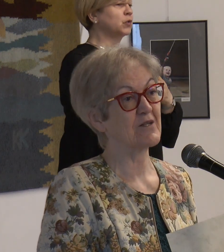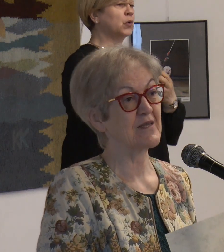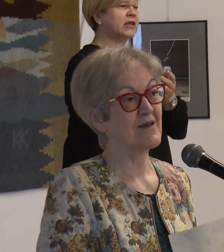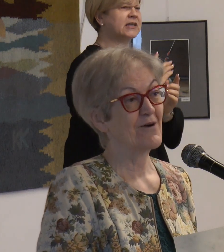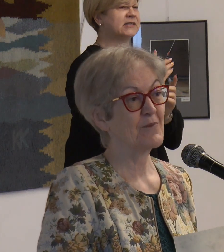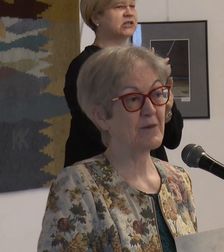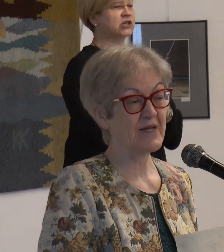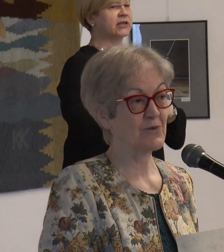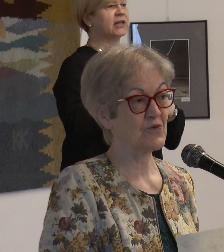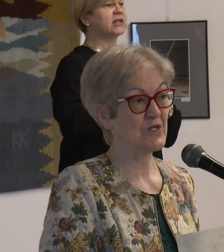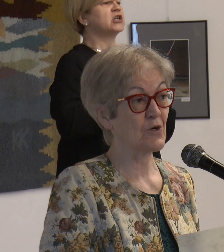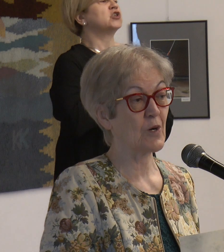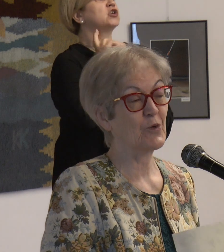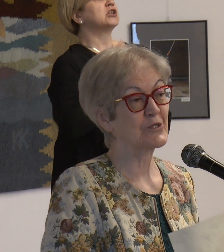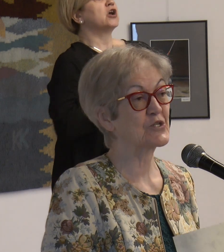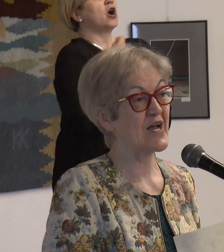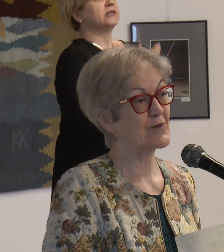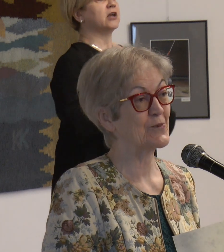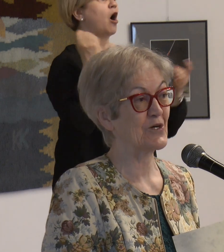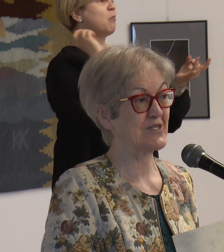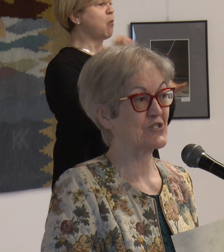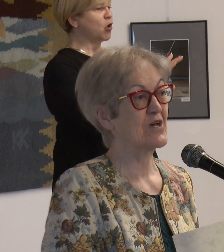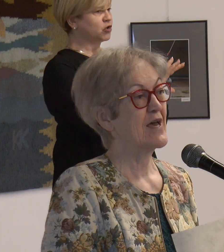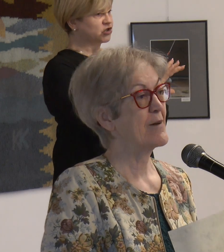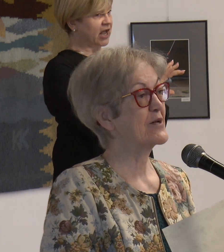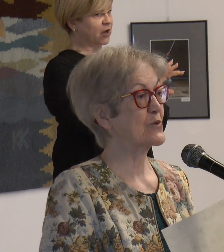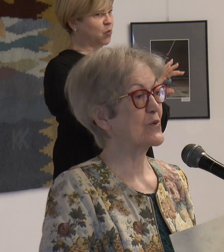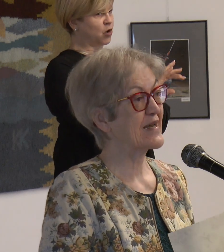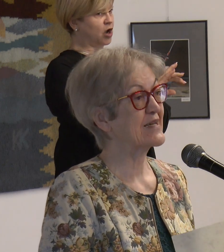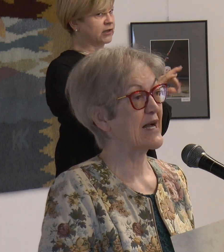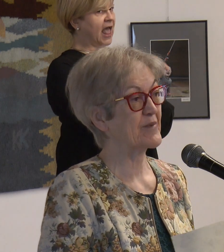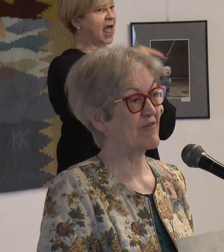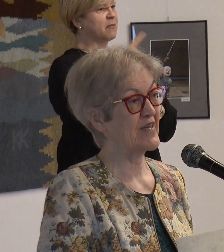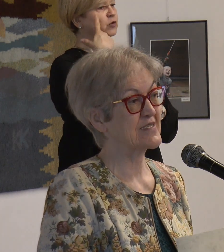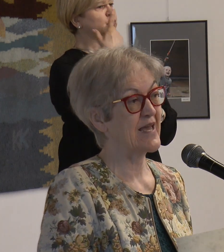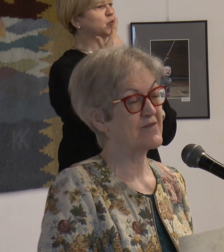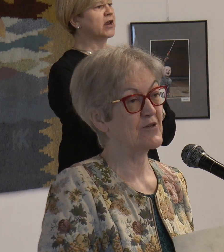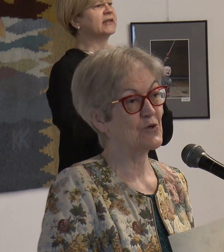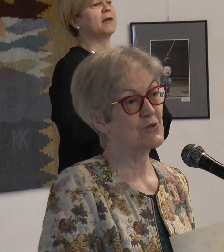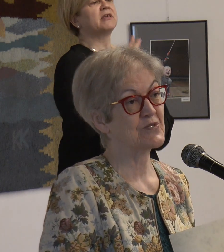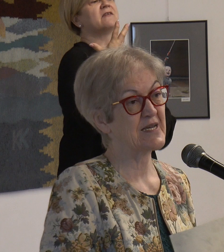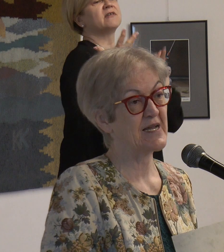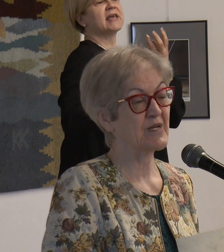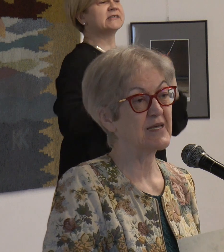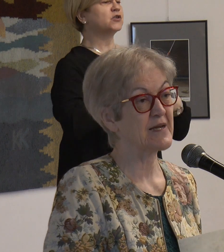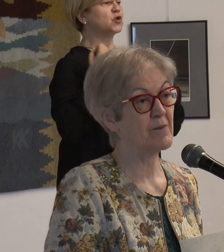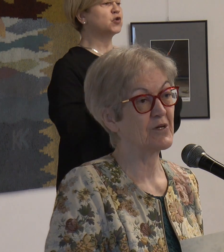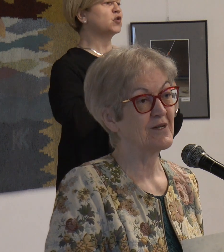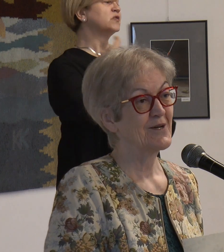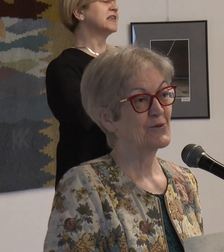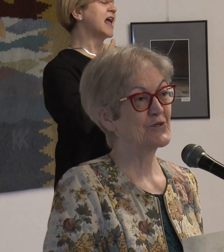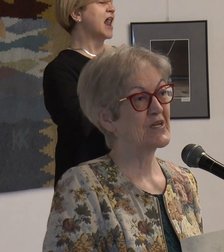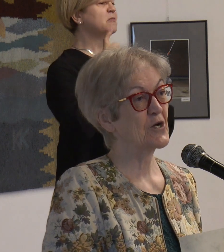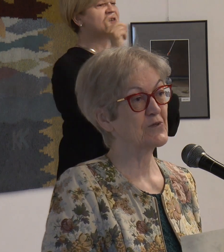is kiadni, amik bennünk vannak, a boldogságunkat is. Ebben tudjuk leginkább kifejezni egy-egy gyönyörű szerelmi